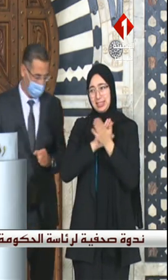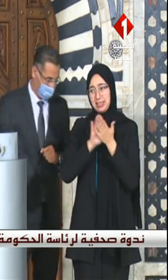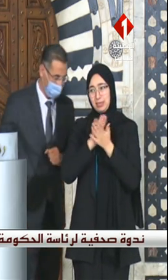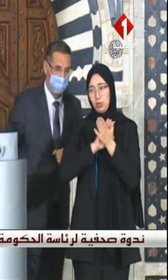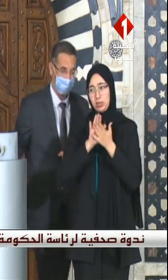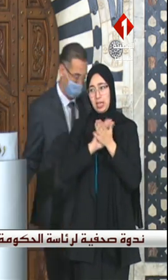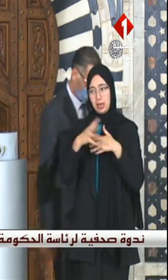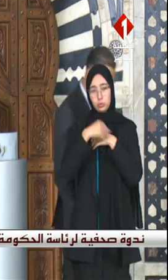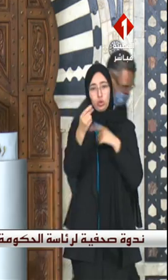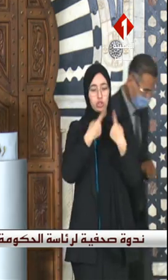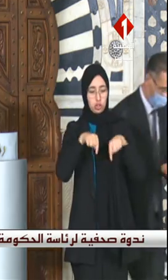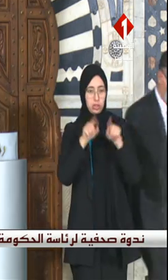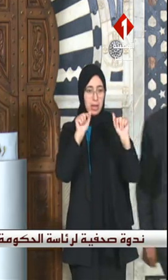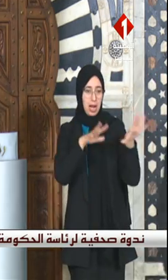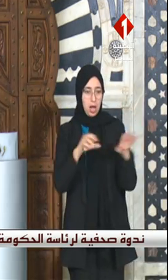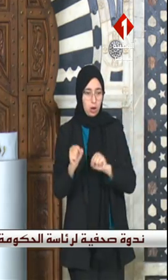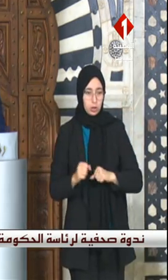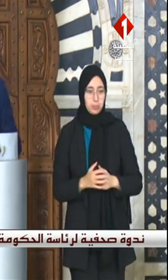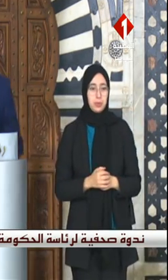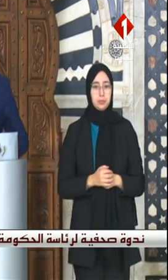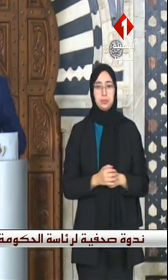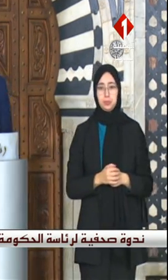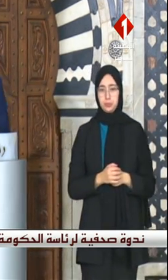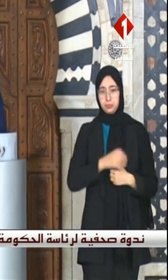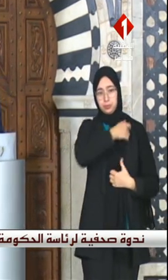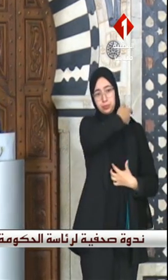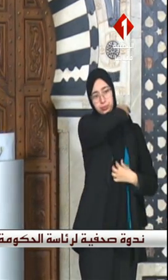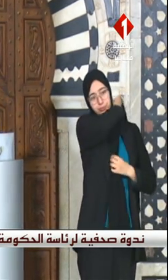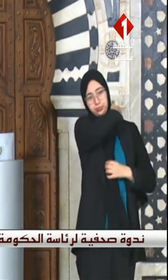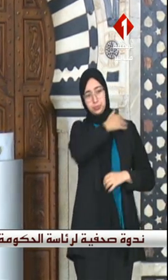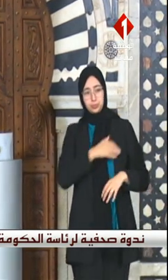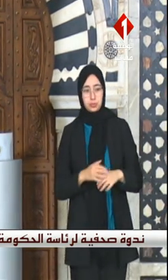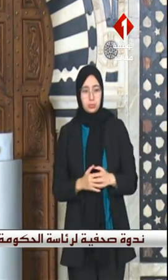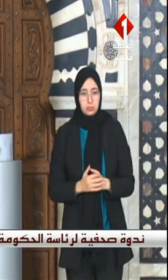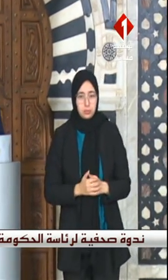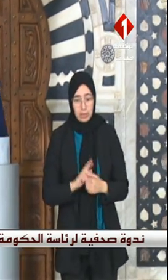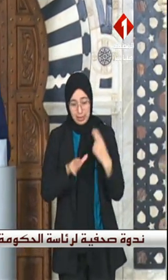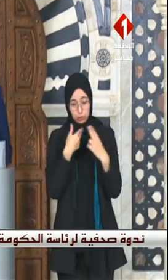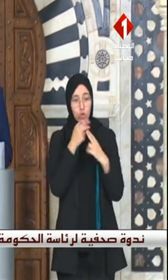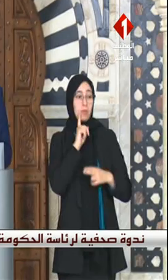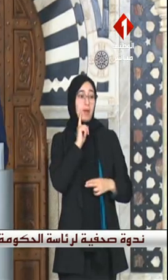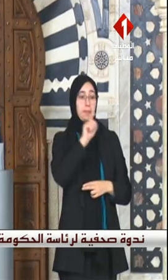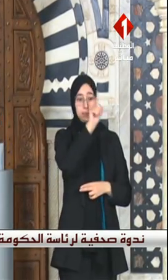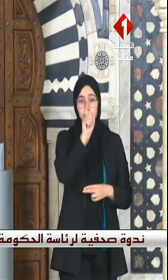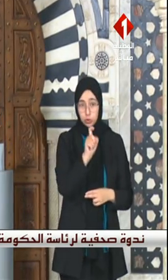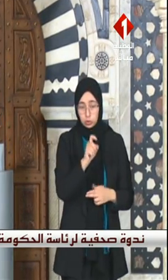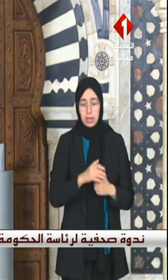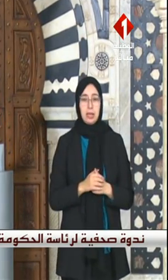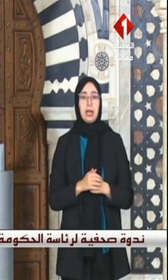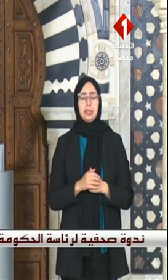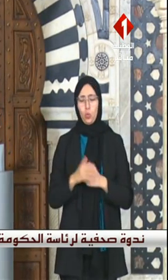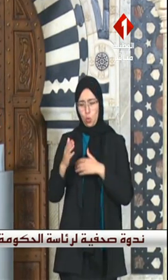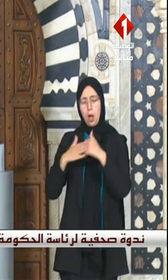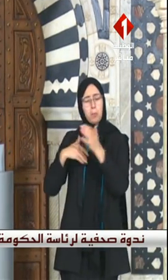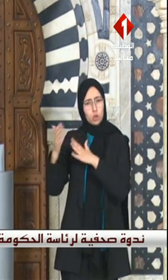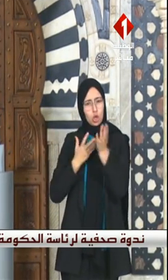إجراء. شكرا سيد وزير الصحة. بالنسبة للجواب على السؤال الأول عن تطوير قدرات